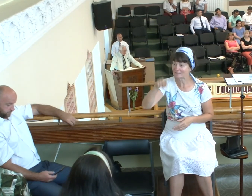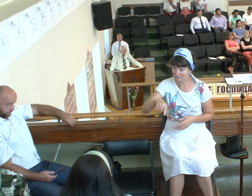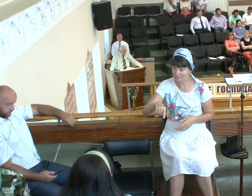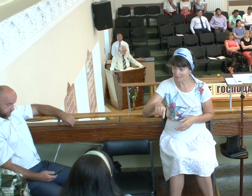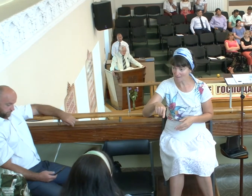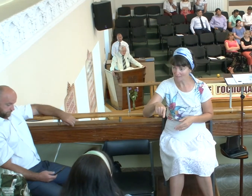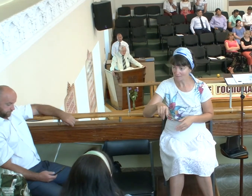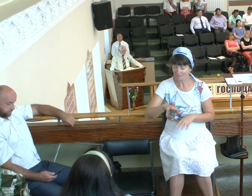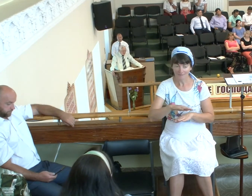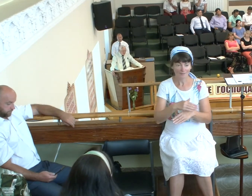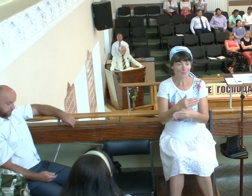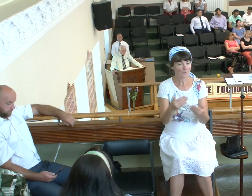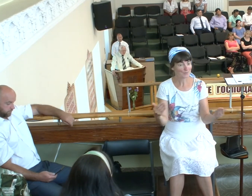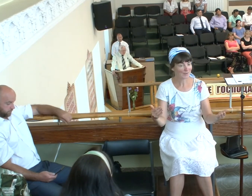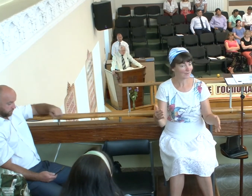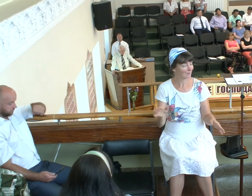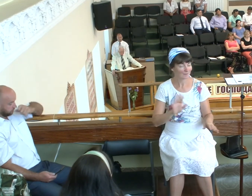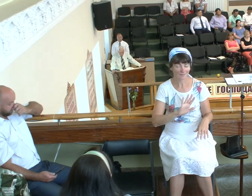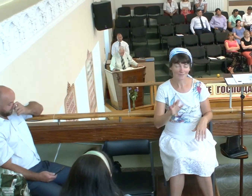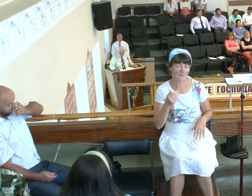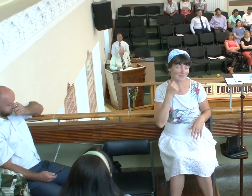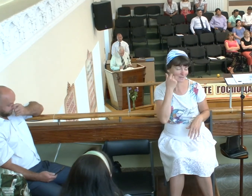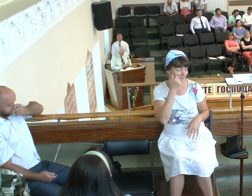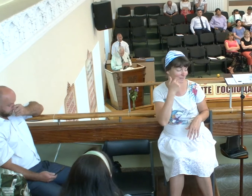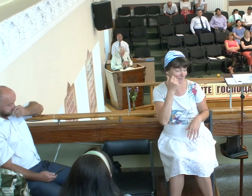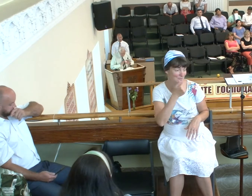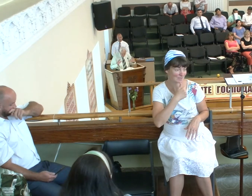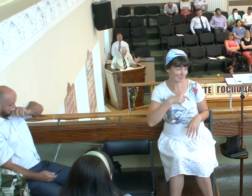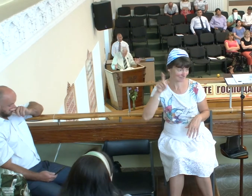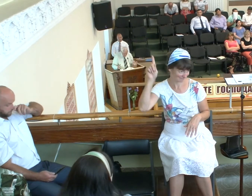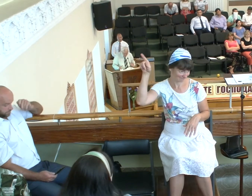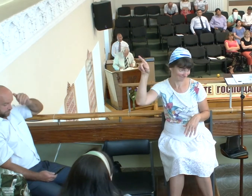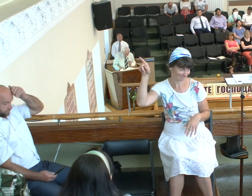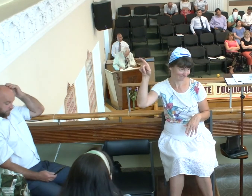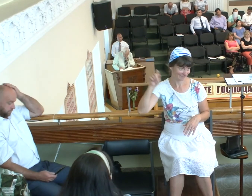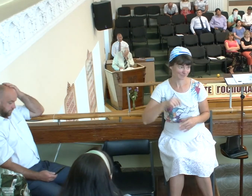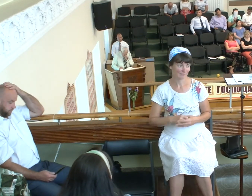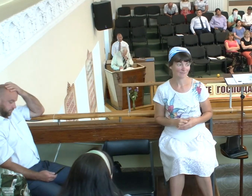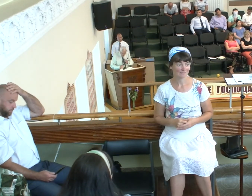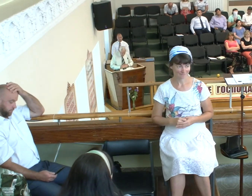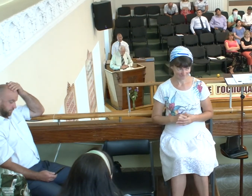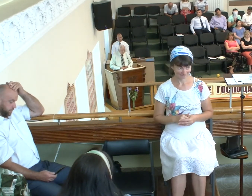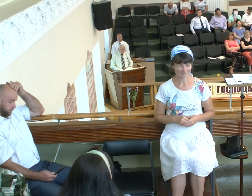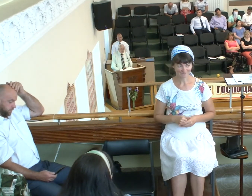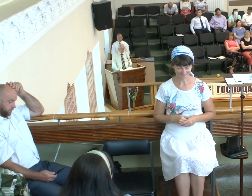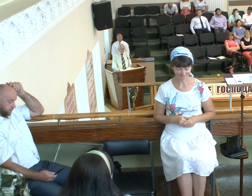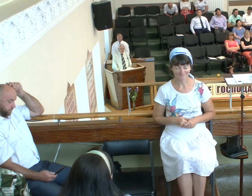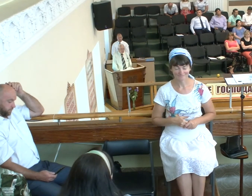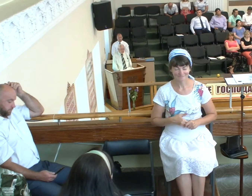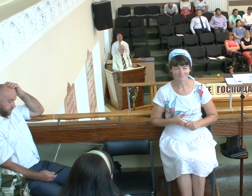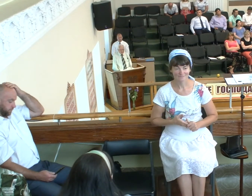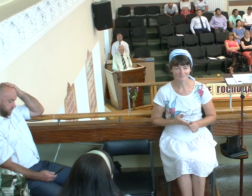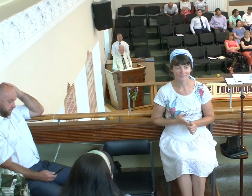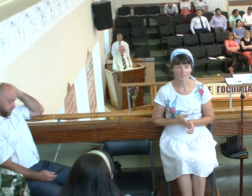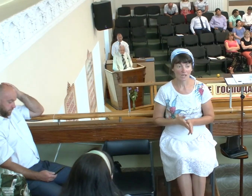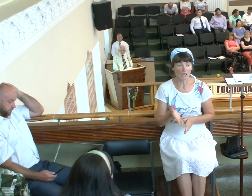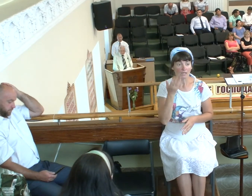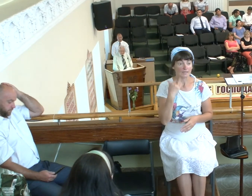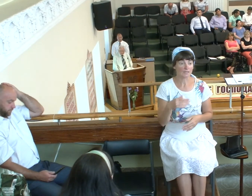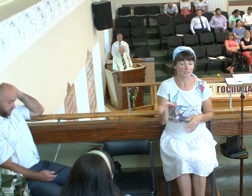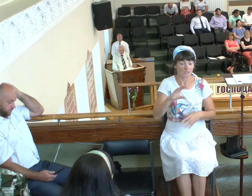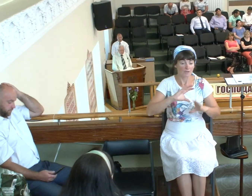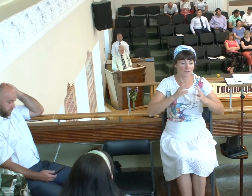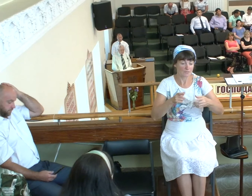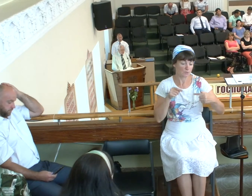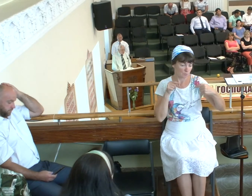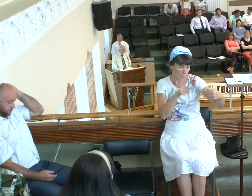будем стыдиться Его имени. Мы не будем стыдиться, даже если весь мир пойдет против Христа. Даже если